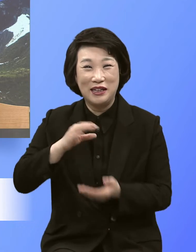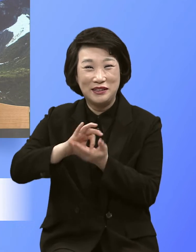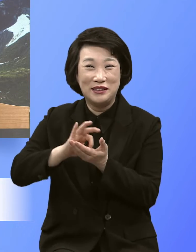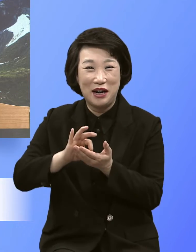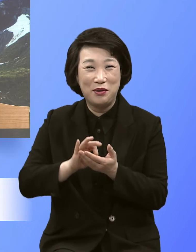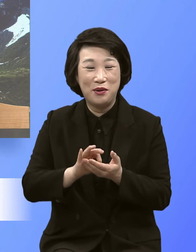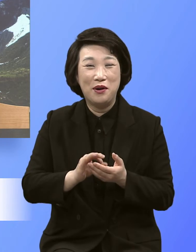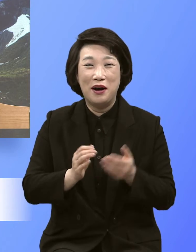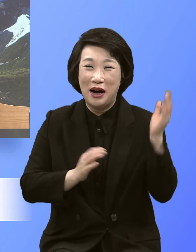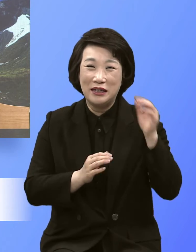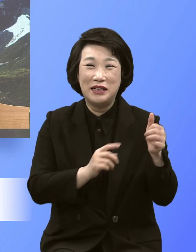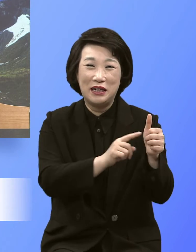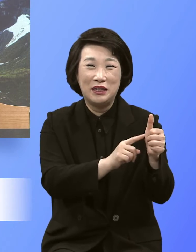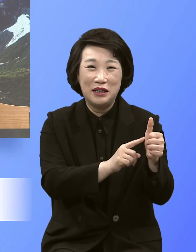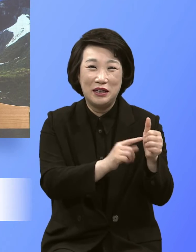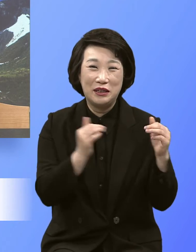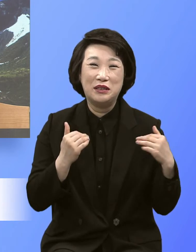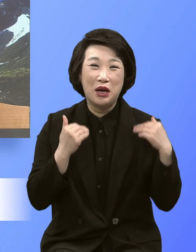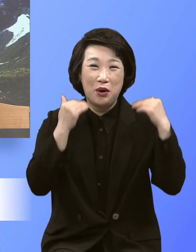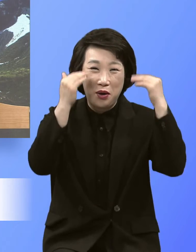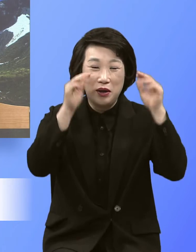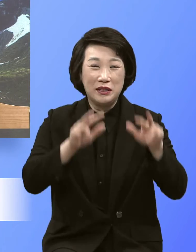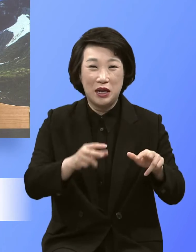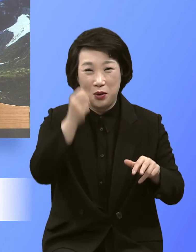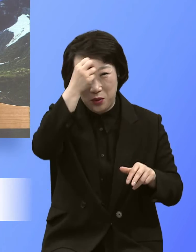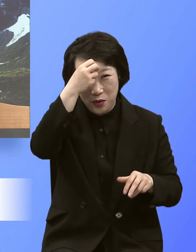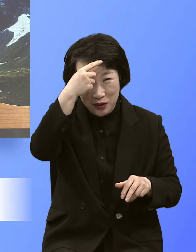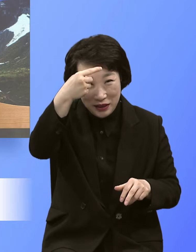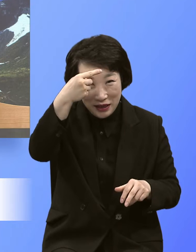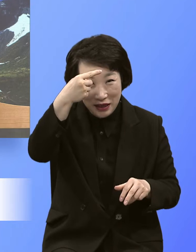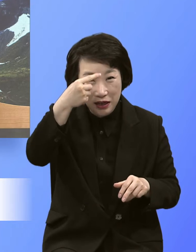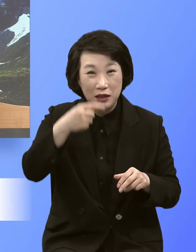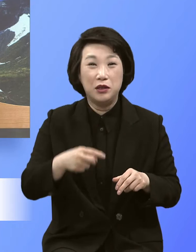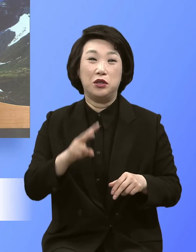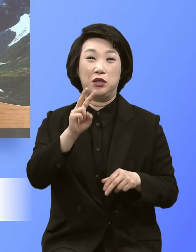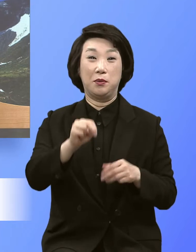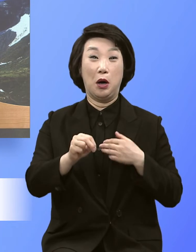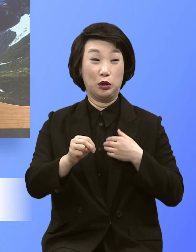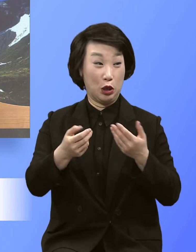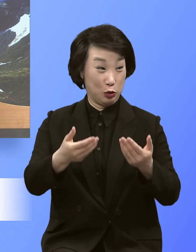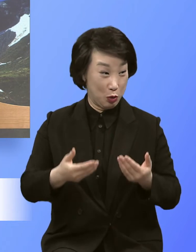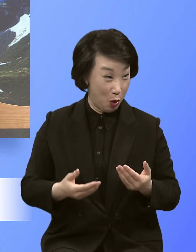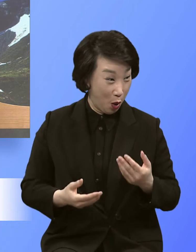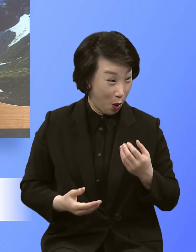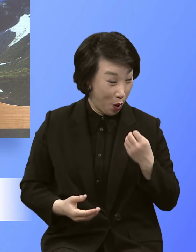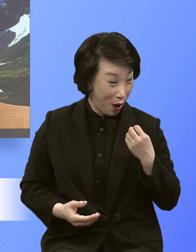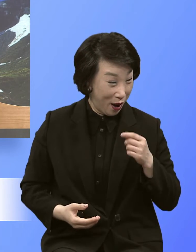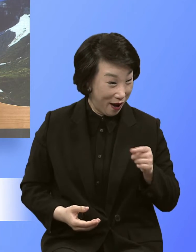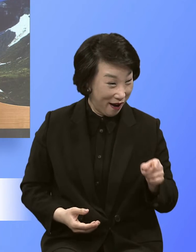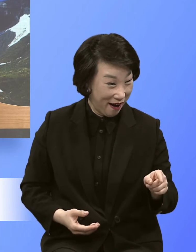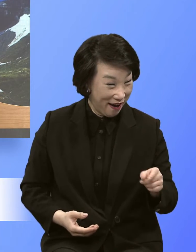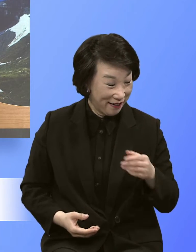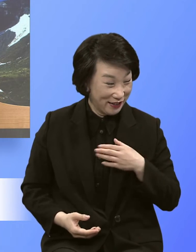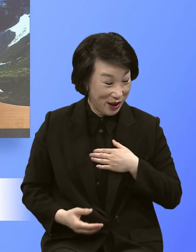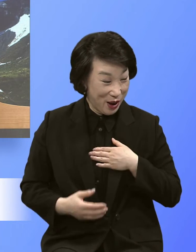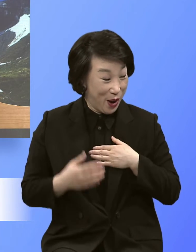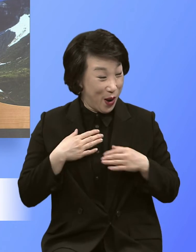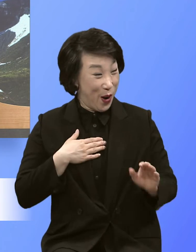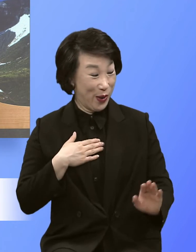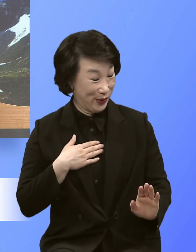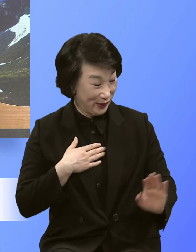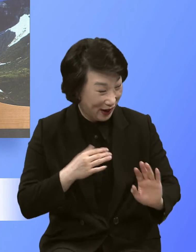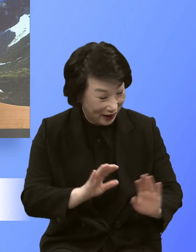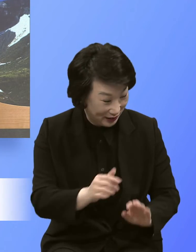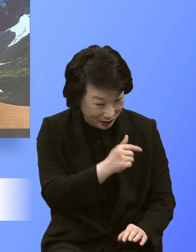준 학생인데 이제 고등학교 1학년이 되니까 2만 원이나 줘도 내가 정신이 없어. 야, 이